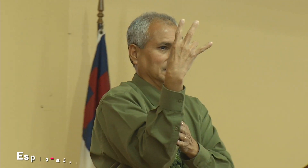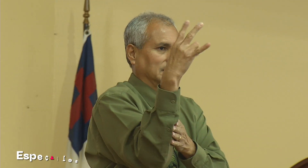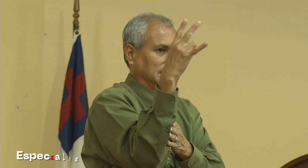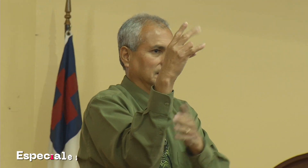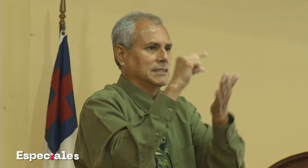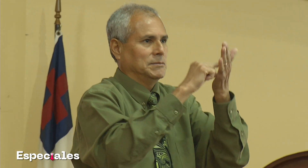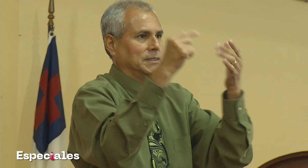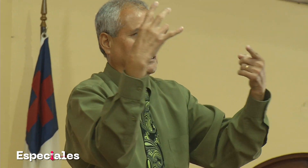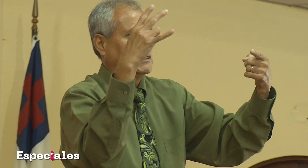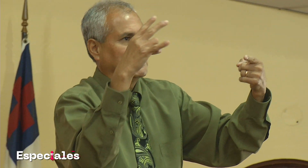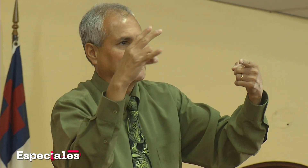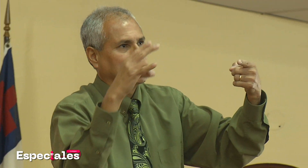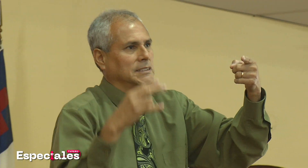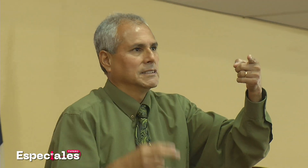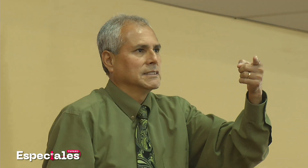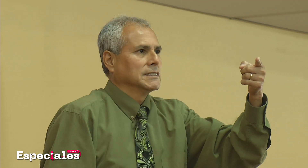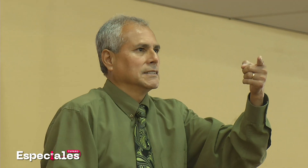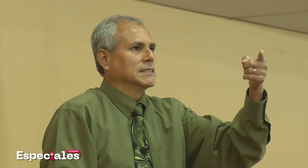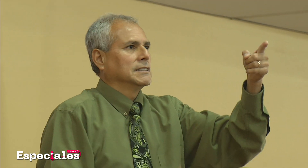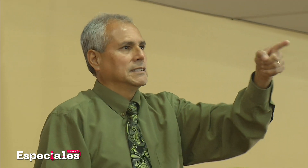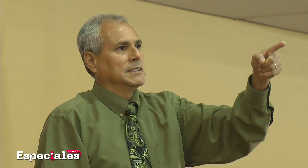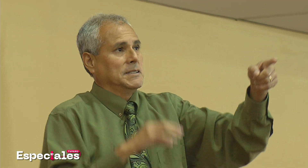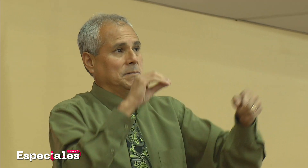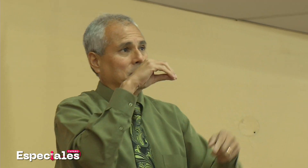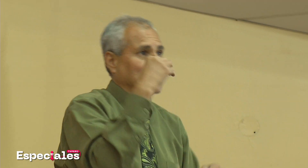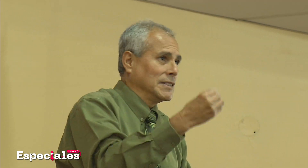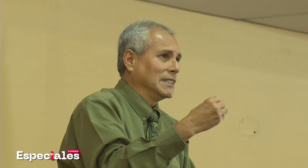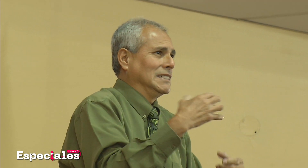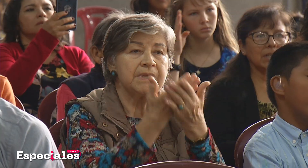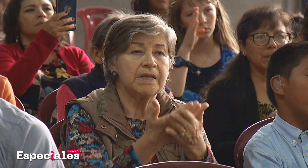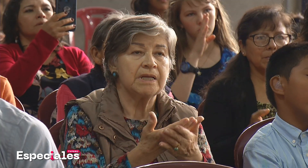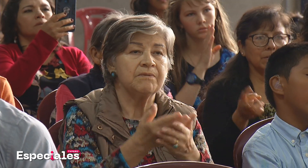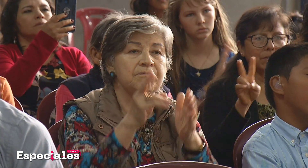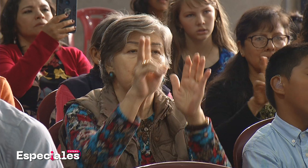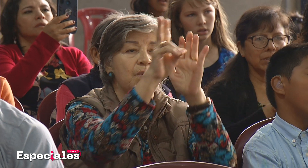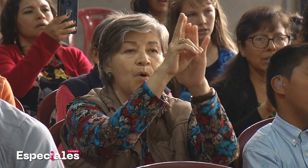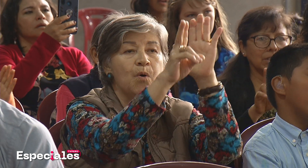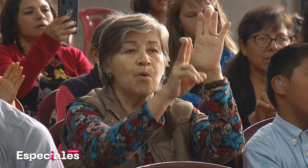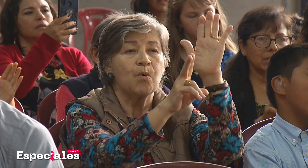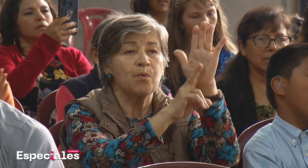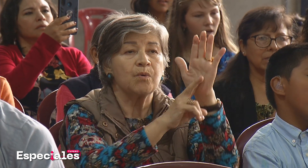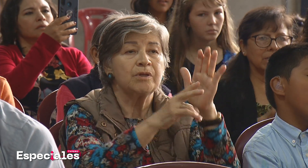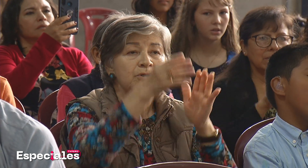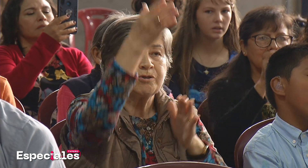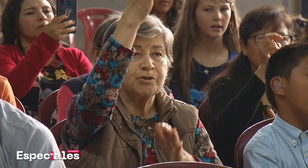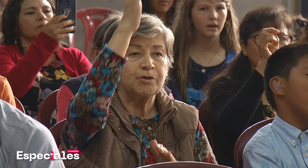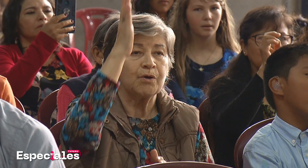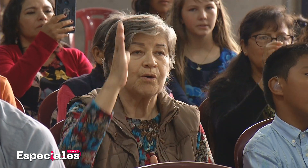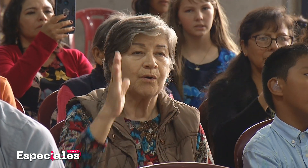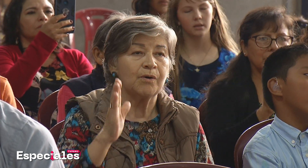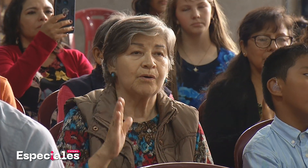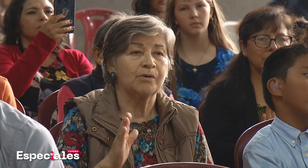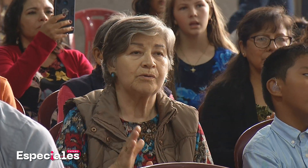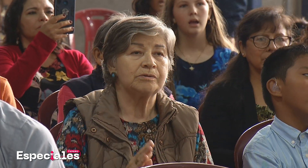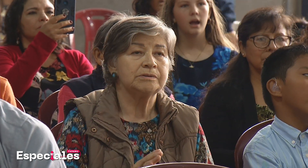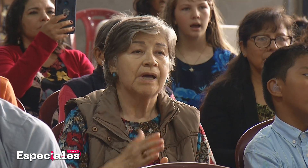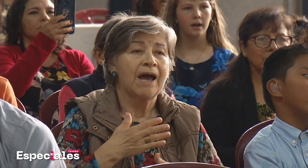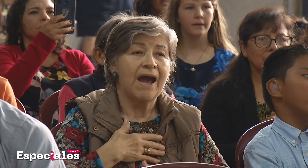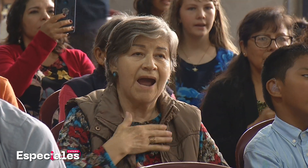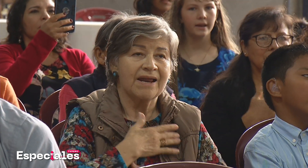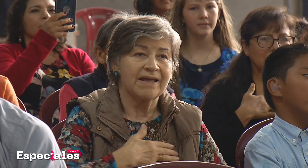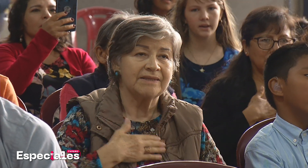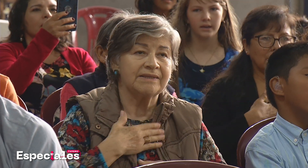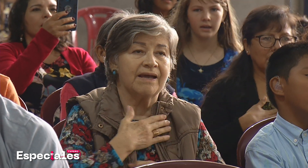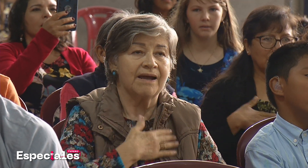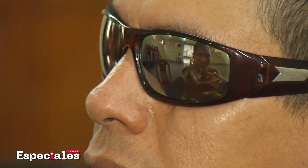hablar porque escuchamos las palabras, pero ¿qué pasa cuando nace un niño sordo? Cuando no escucha. Es por eso que